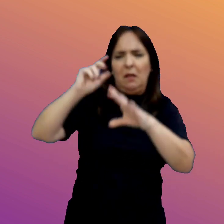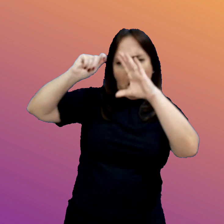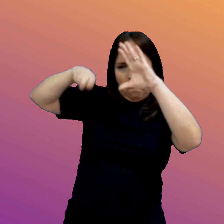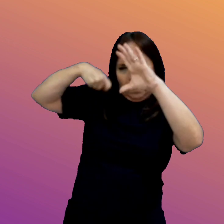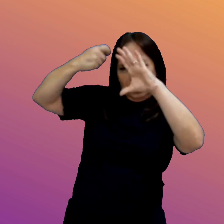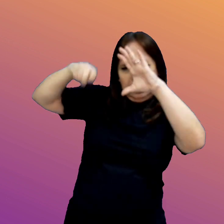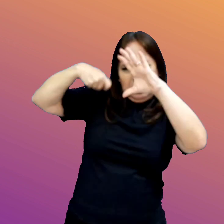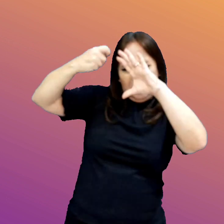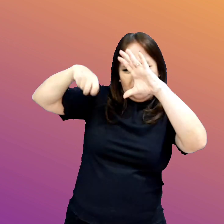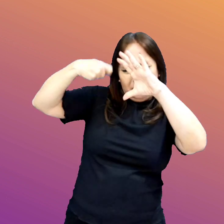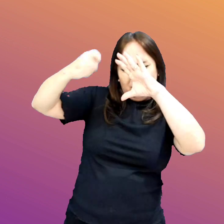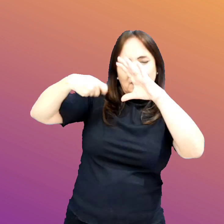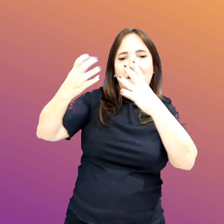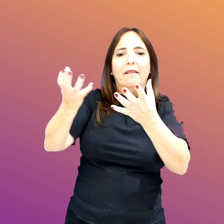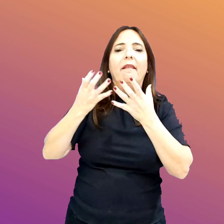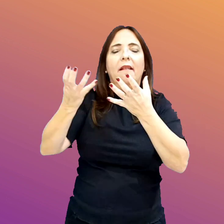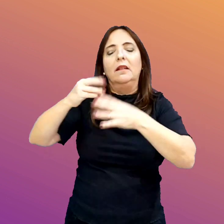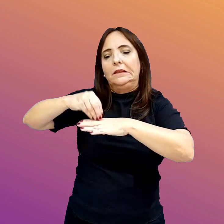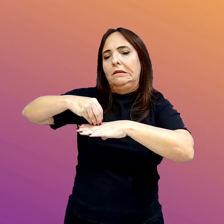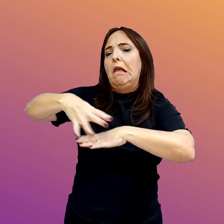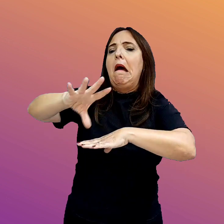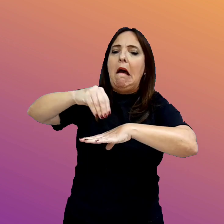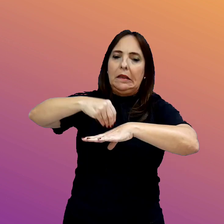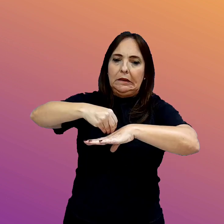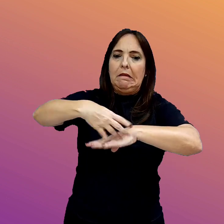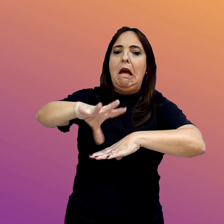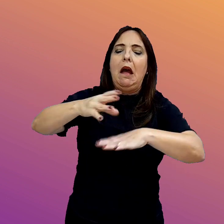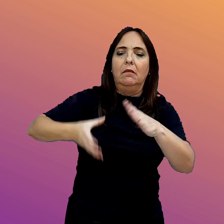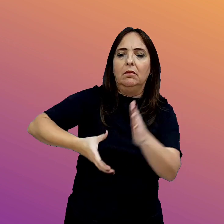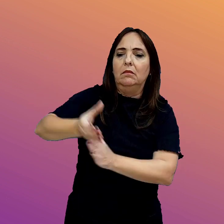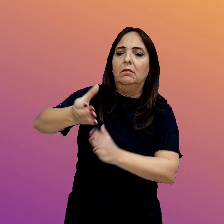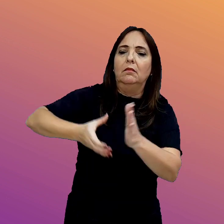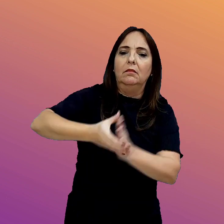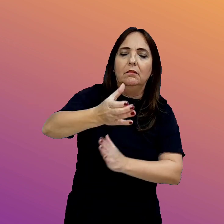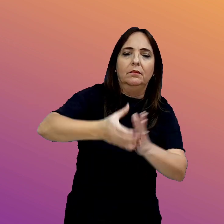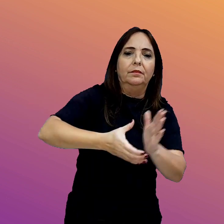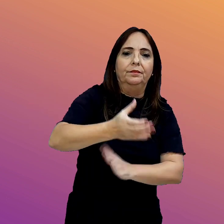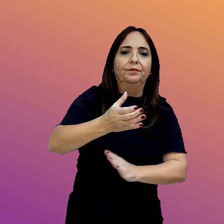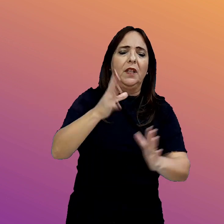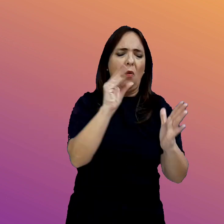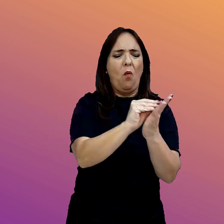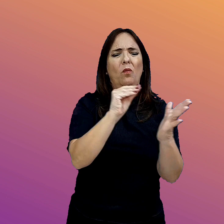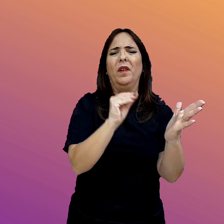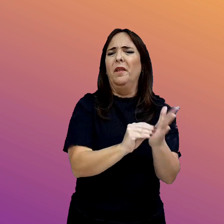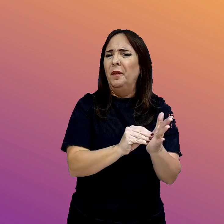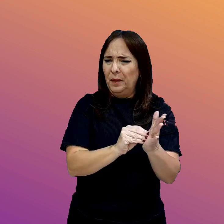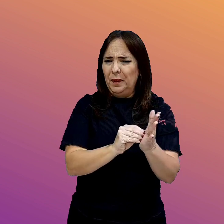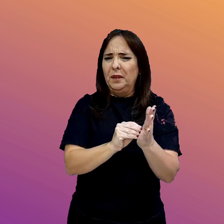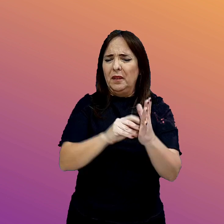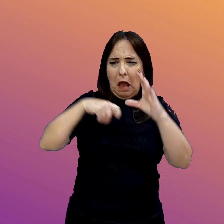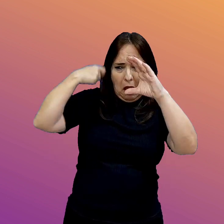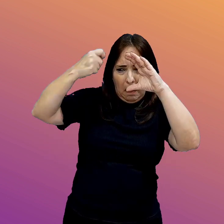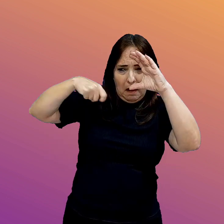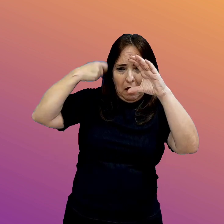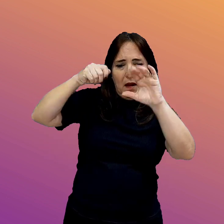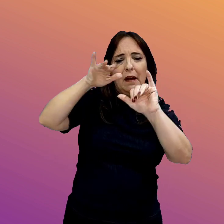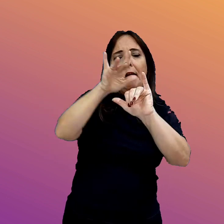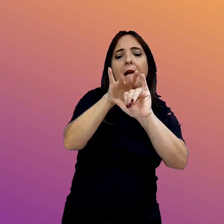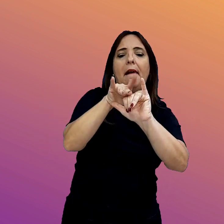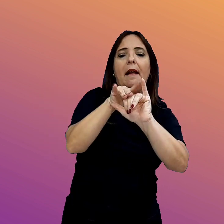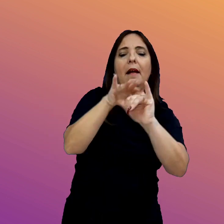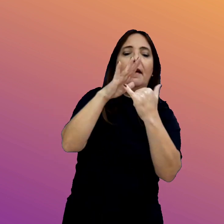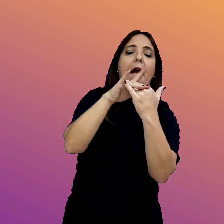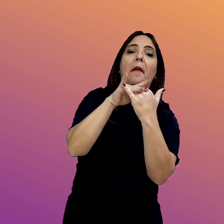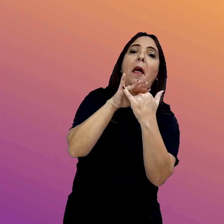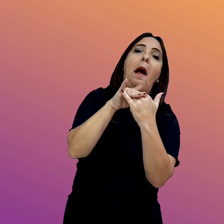em criação de filho, né, em casamento, tanto conteúdo que nem sempre vão